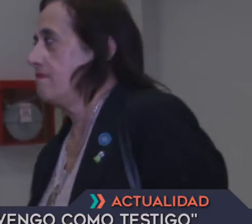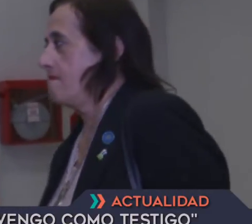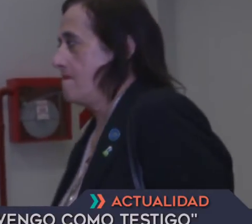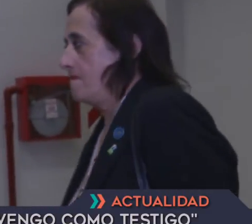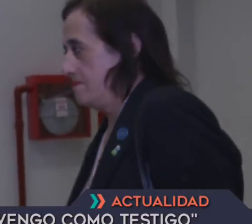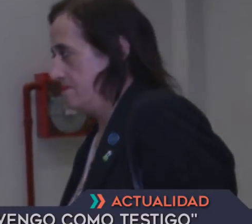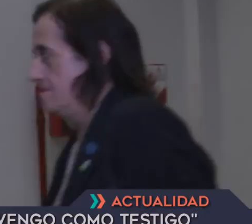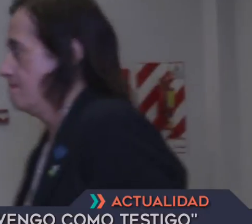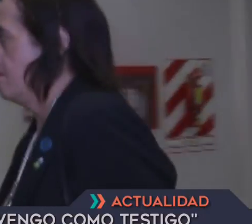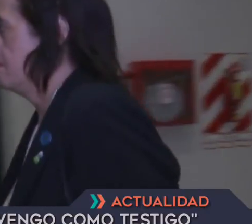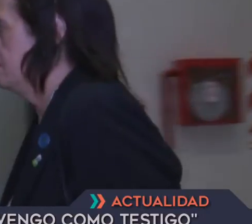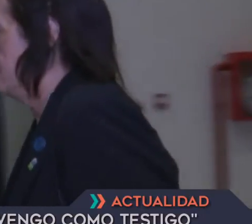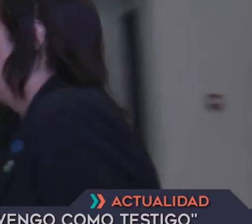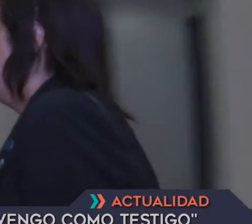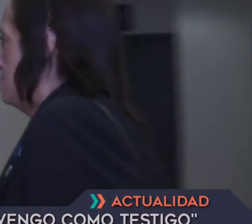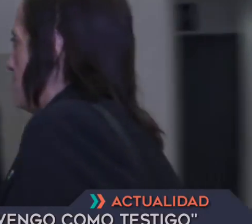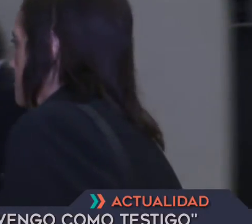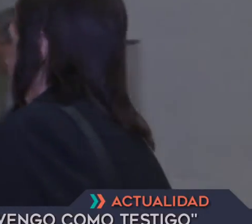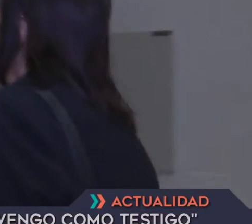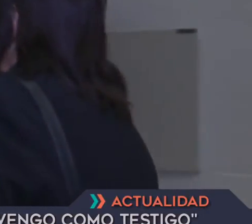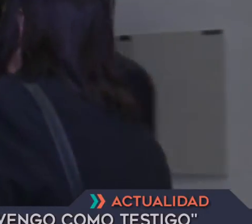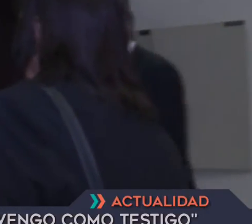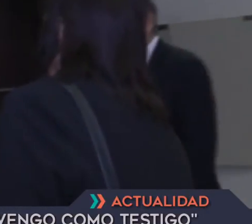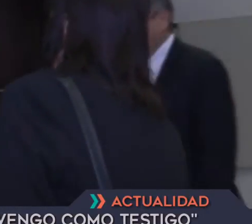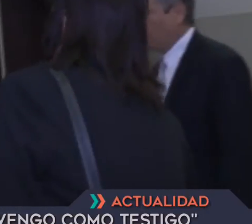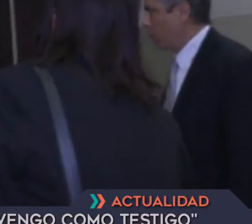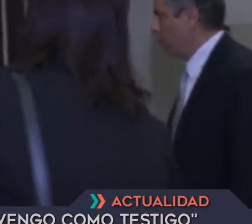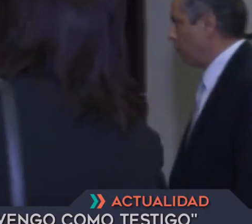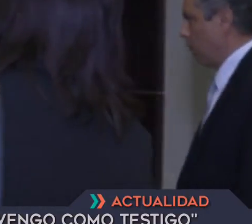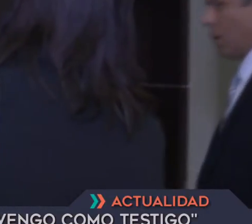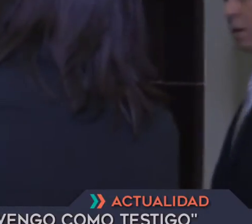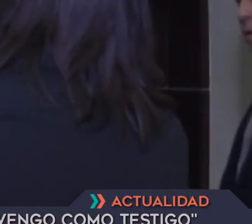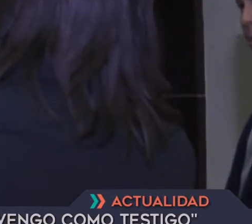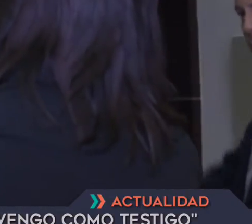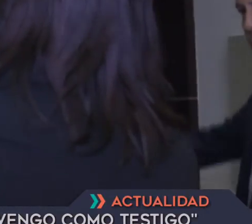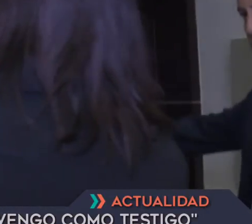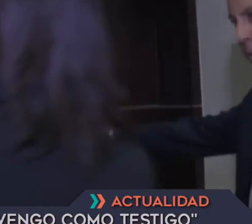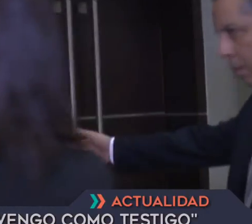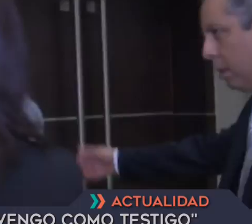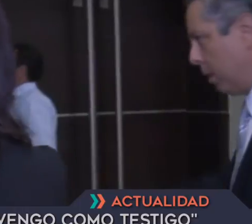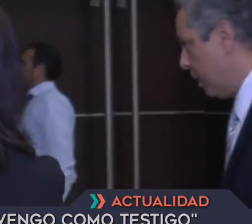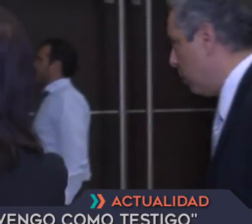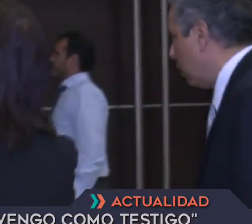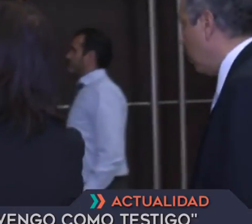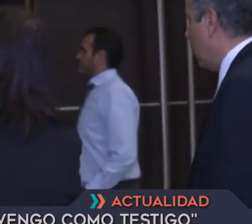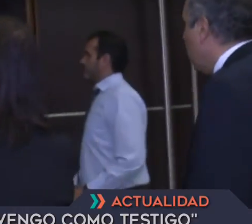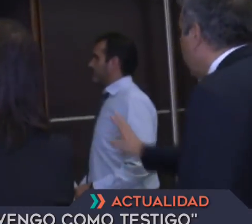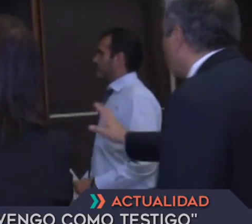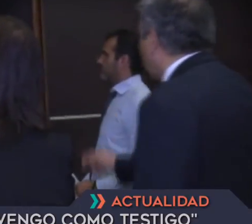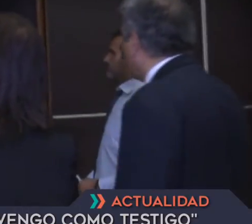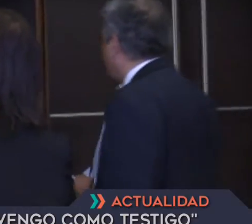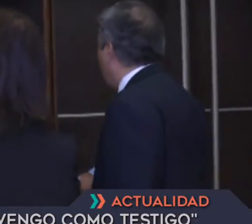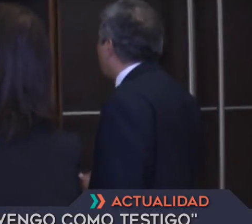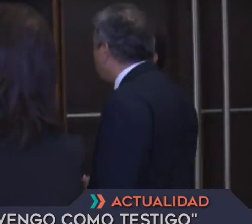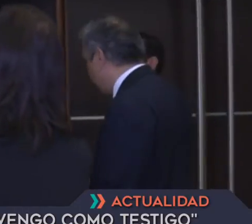Escucha, Pablo, si te metes con Norma, te sacan. Si te metes, te sacan. Sí. Si te metes, te sacan, digo. Si intentamos meternos.